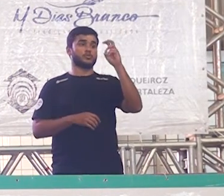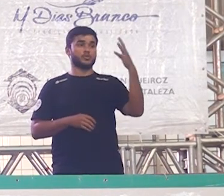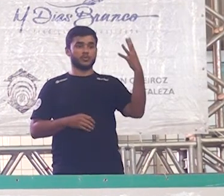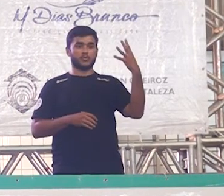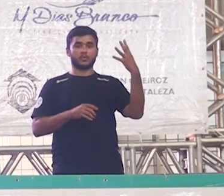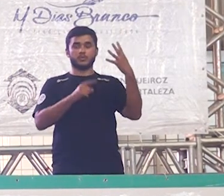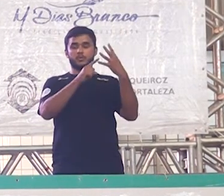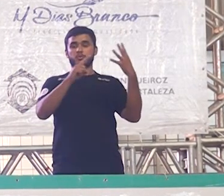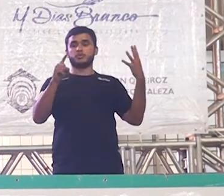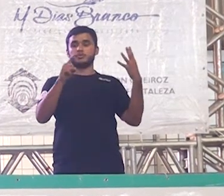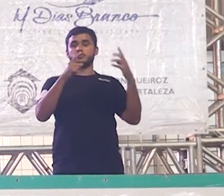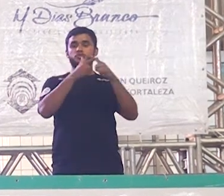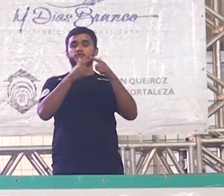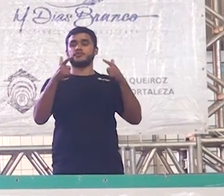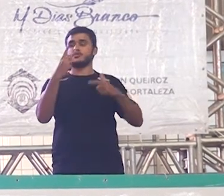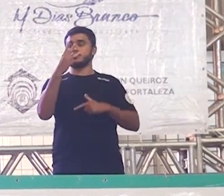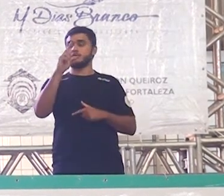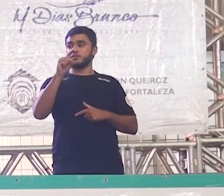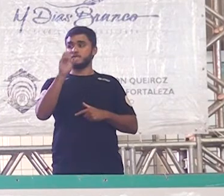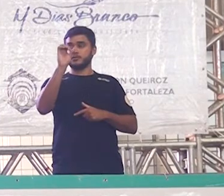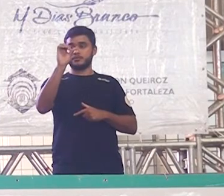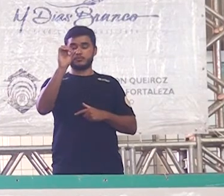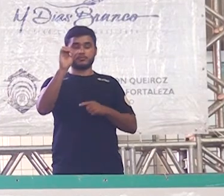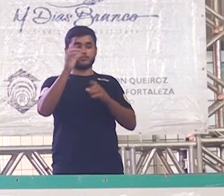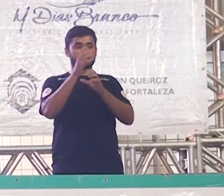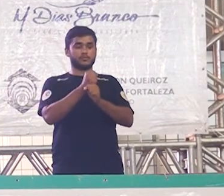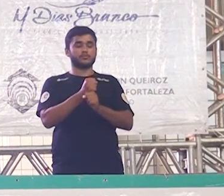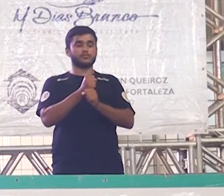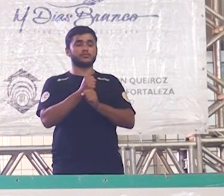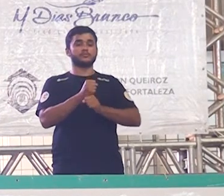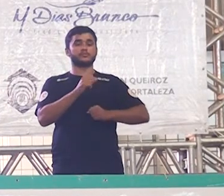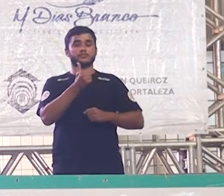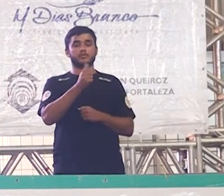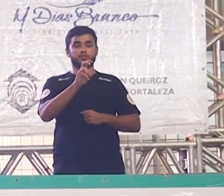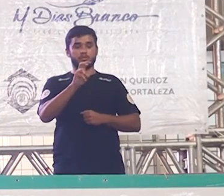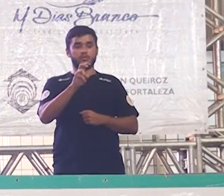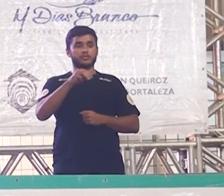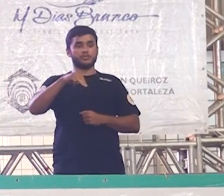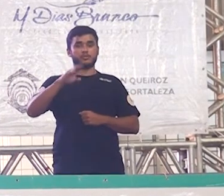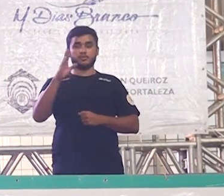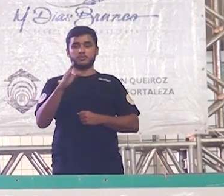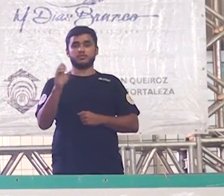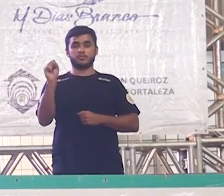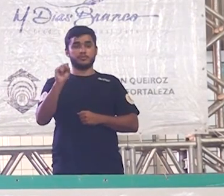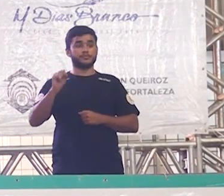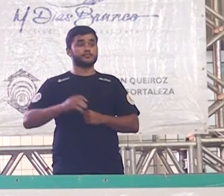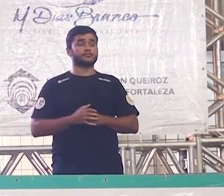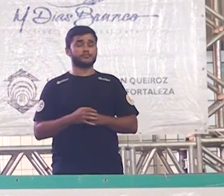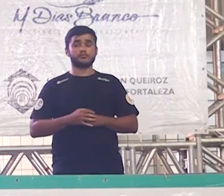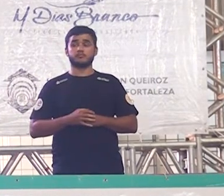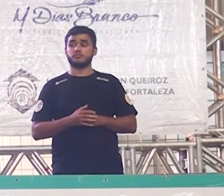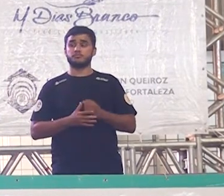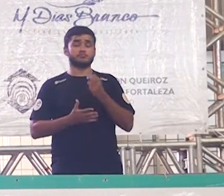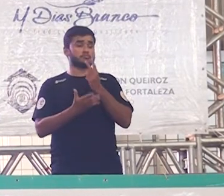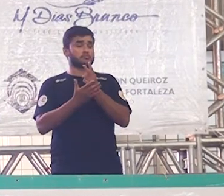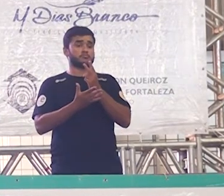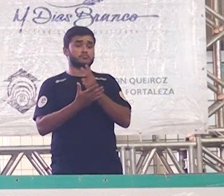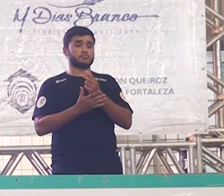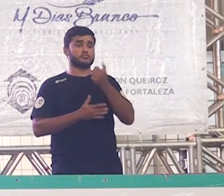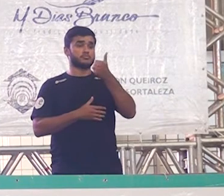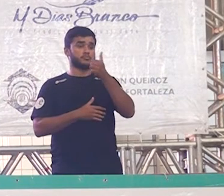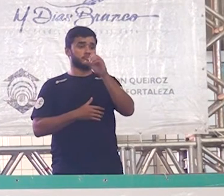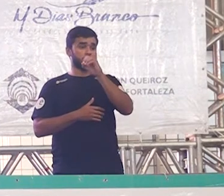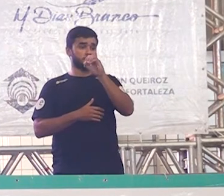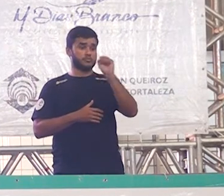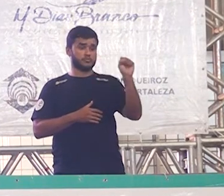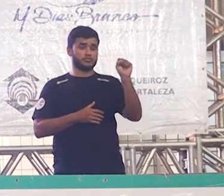dividido por 3,6 dá 15 metros por segundo. Então, quais são as velocidades comuns das questões?